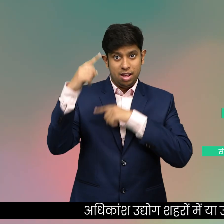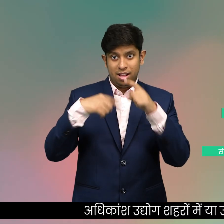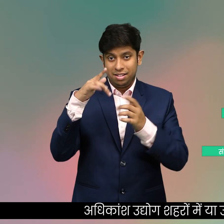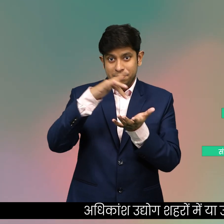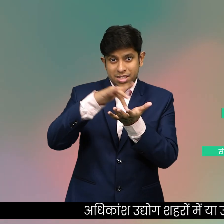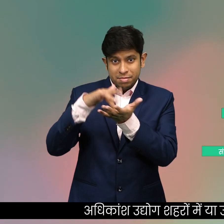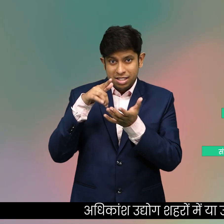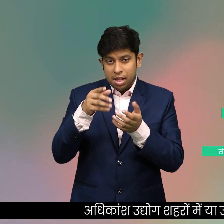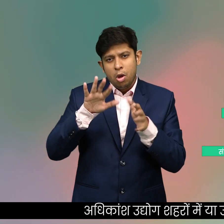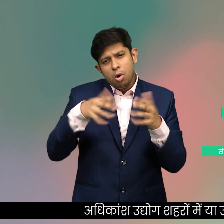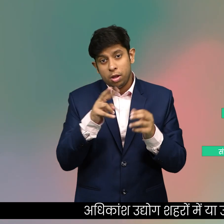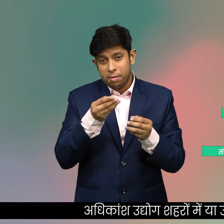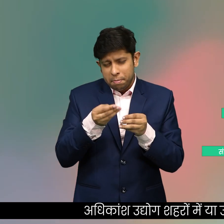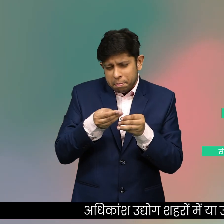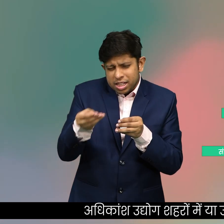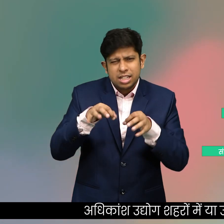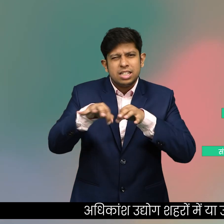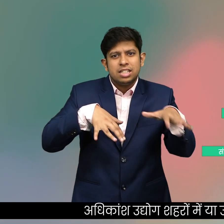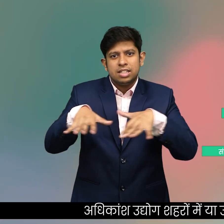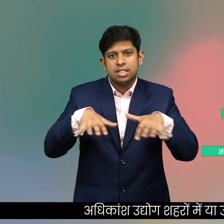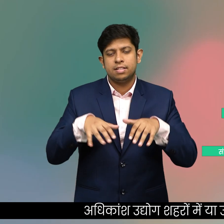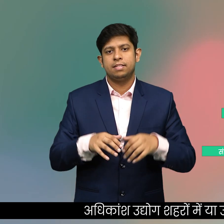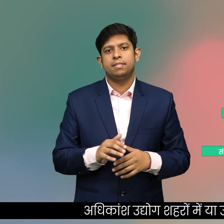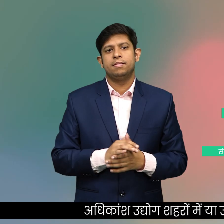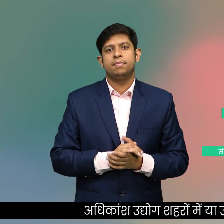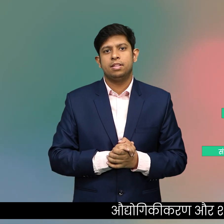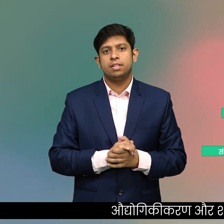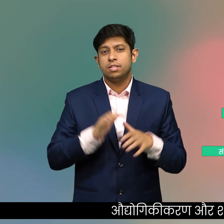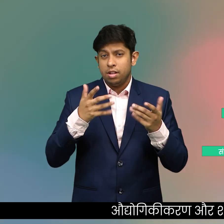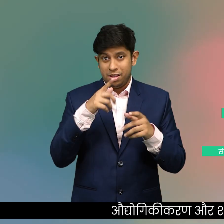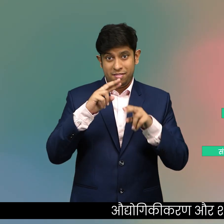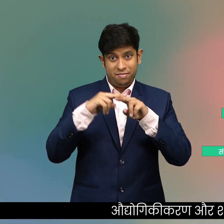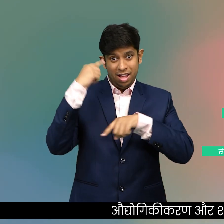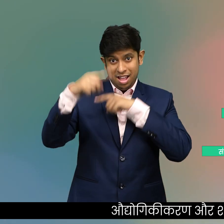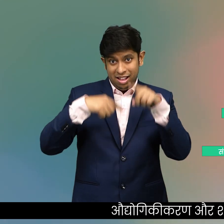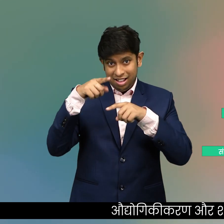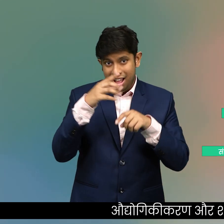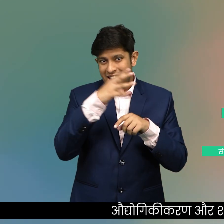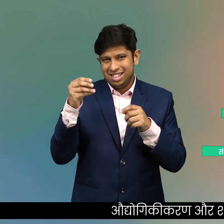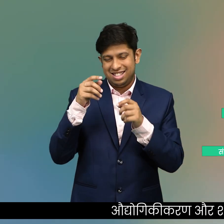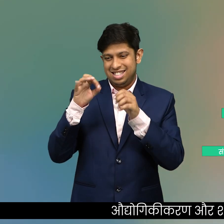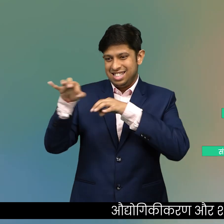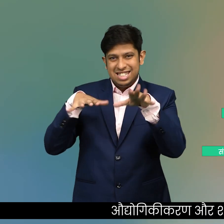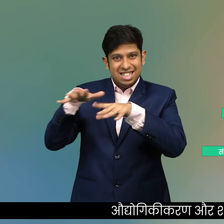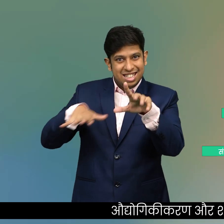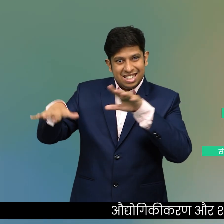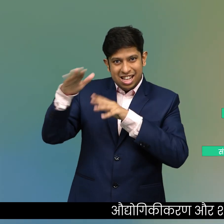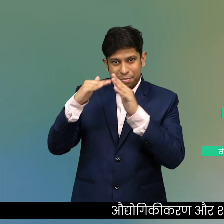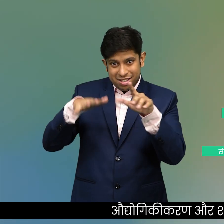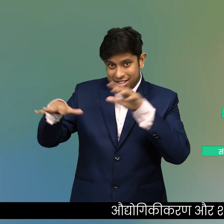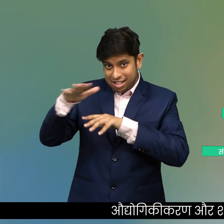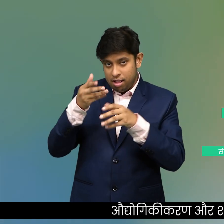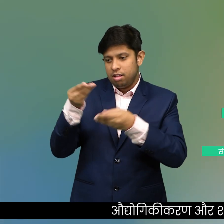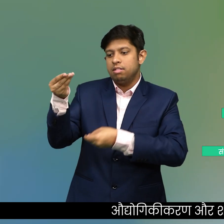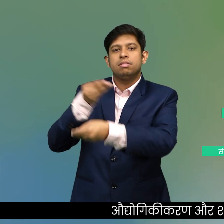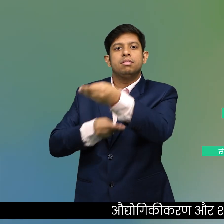उद्योग शहरों में या उनके पास स्थित होते हैं। इस प्रकार औद्योगिकरण और